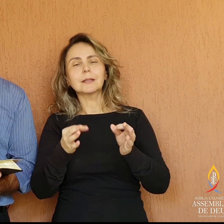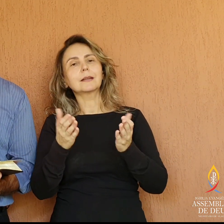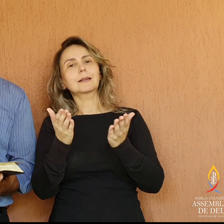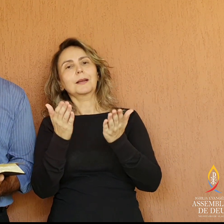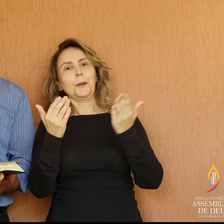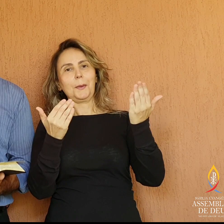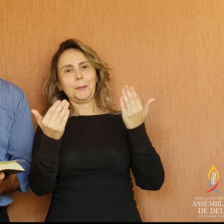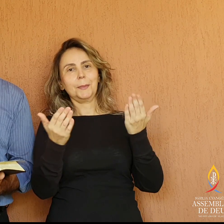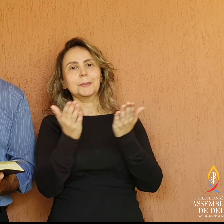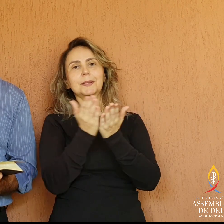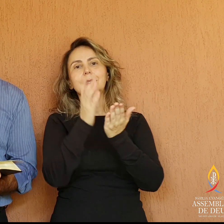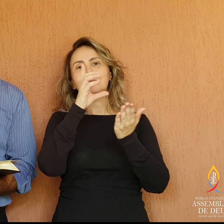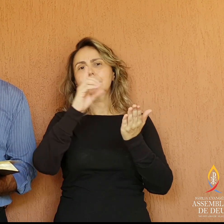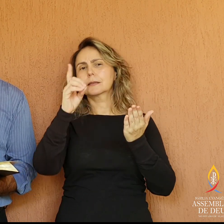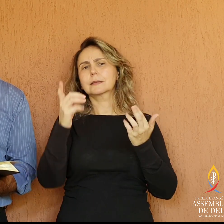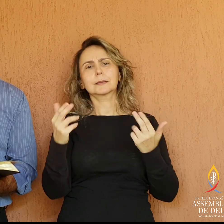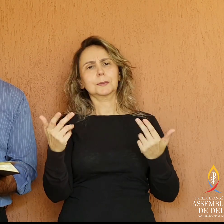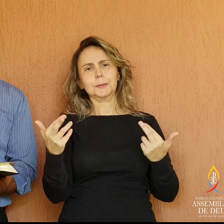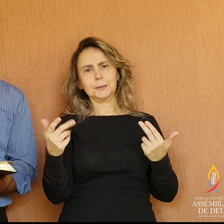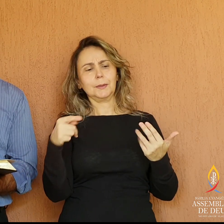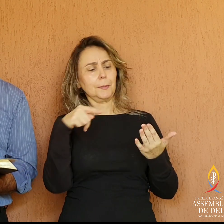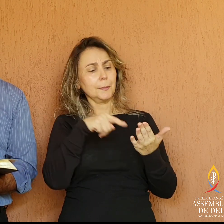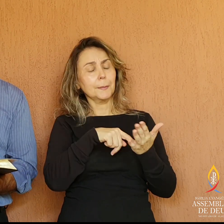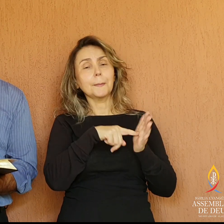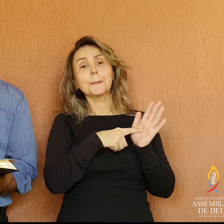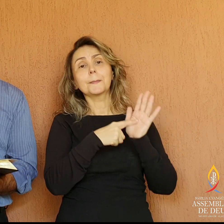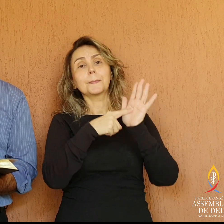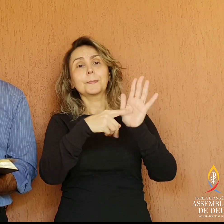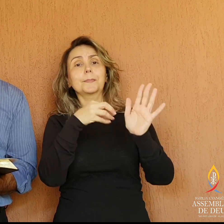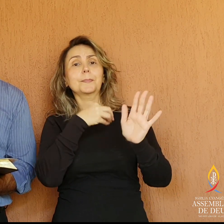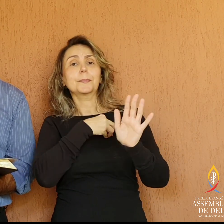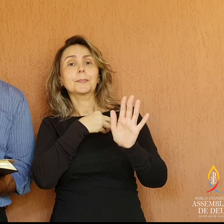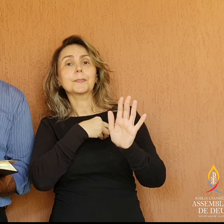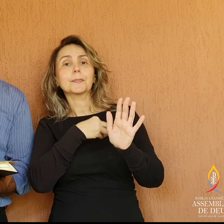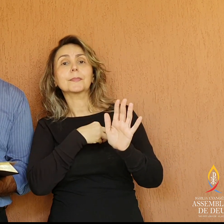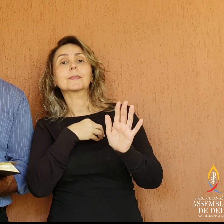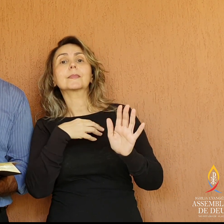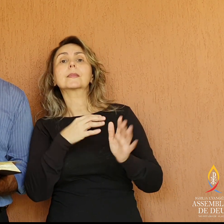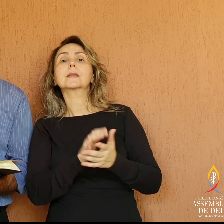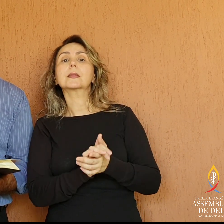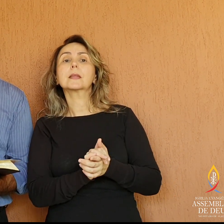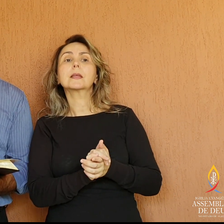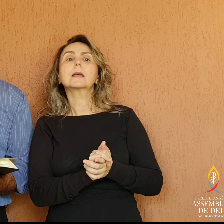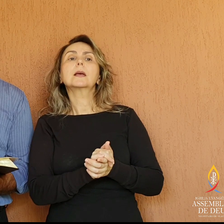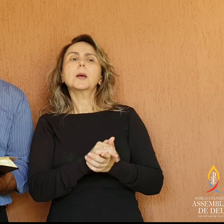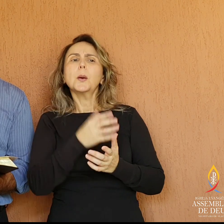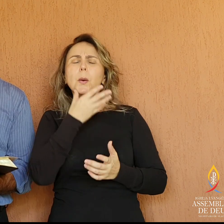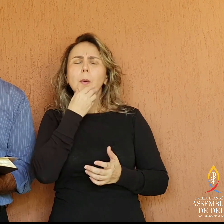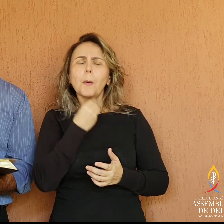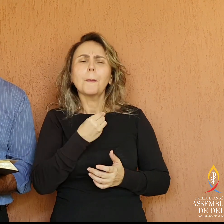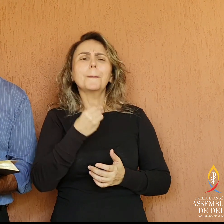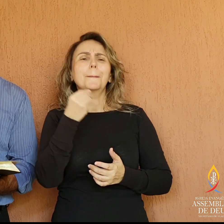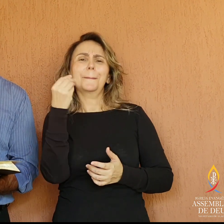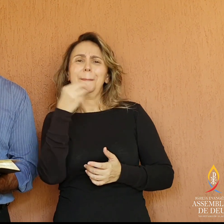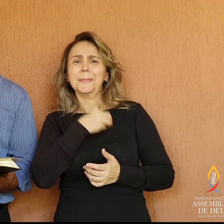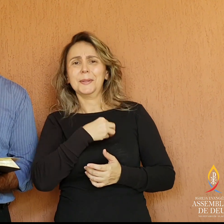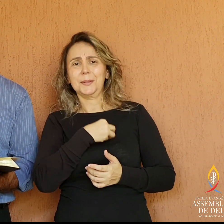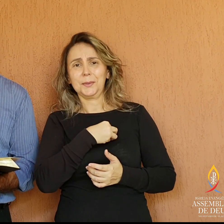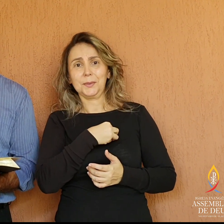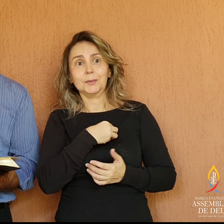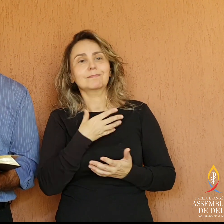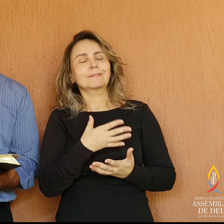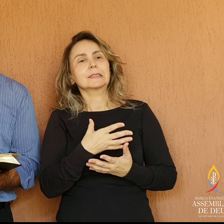de Deus, quando ela mostra o pecado do homem. O homem pecou, então o homem conscientiza-se